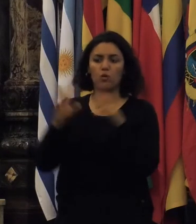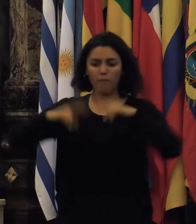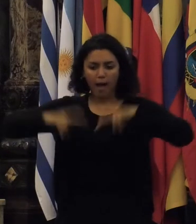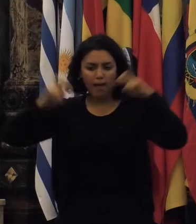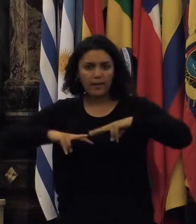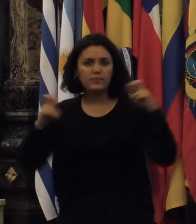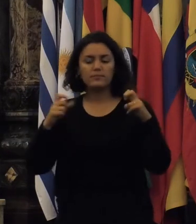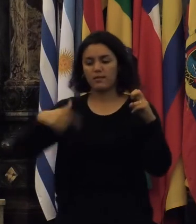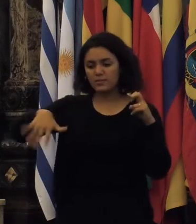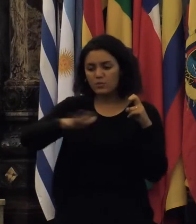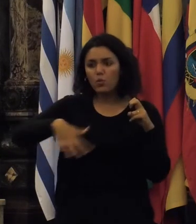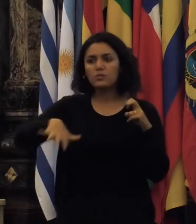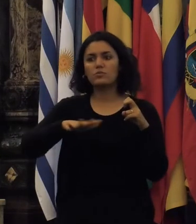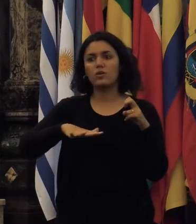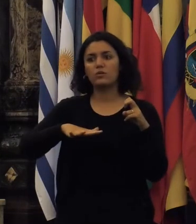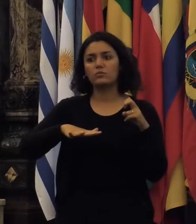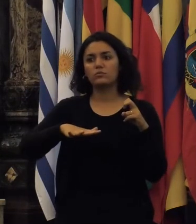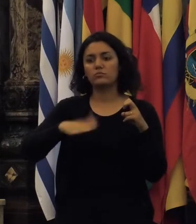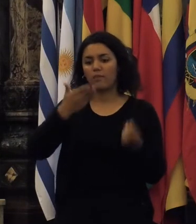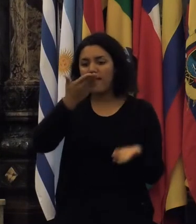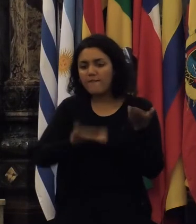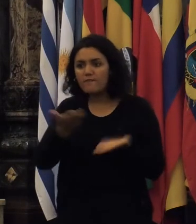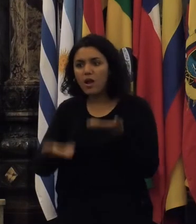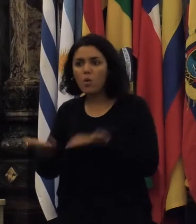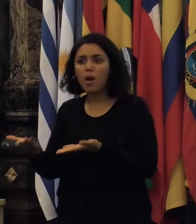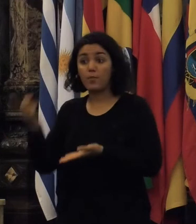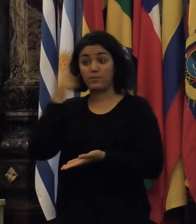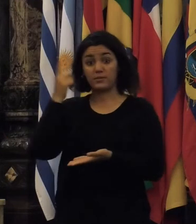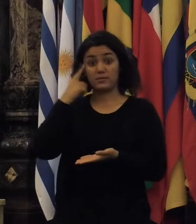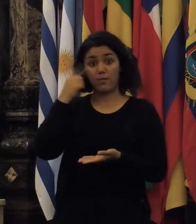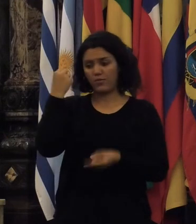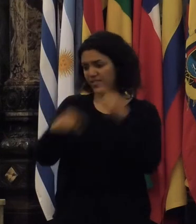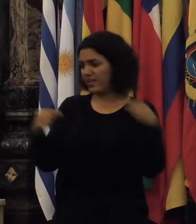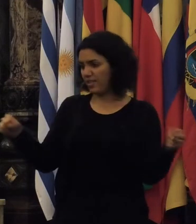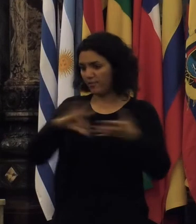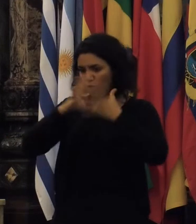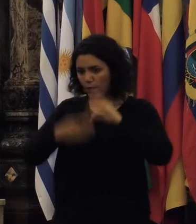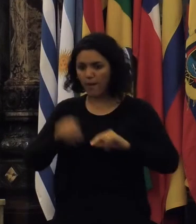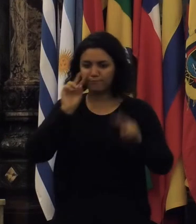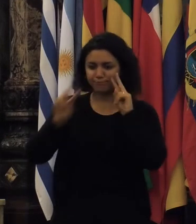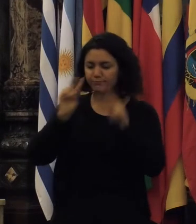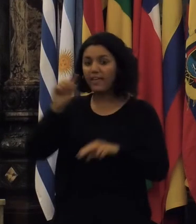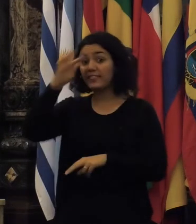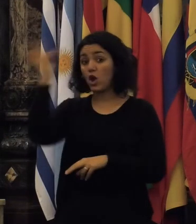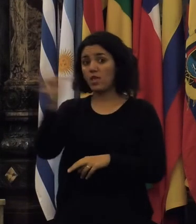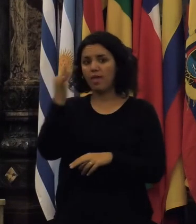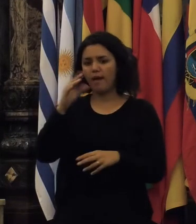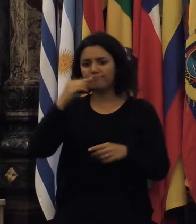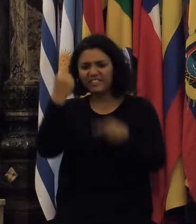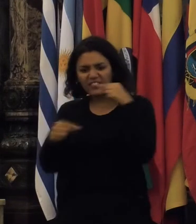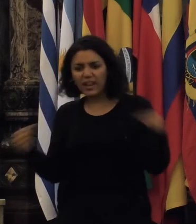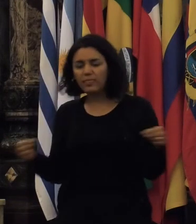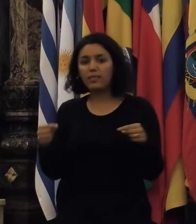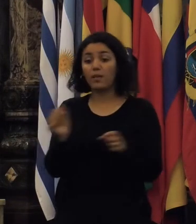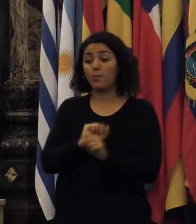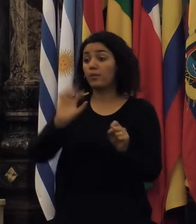analizamos el caso, ¿no?, lo evaluamos, lo pensamos desde distintas perspectivas teóricas y llegamos